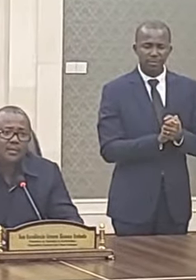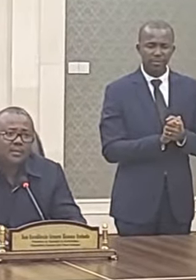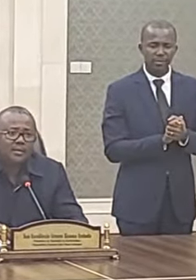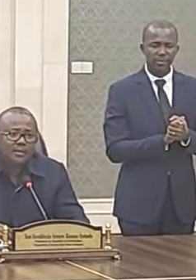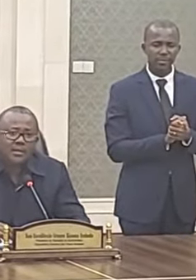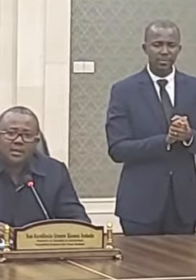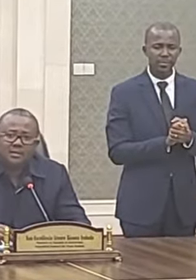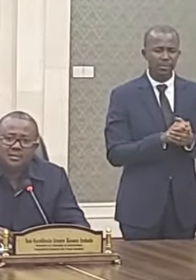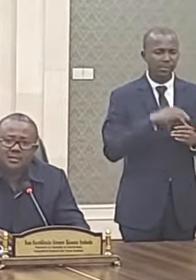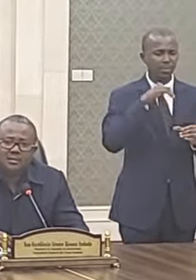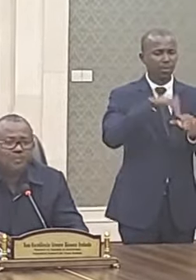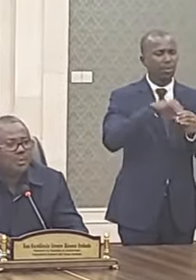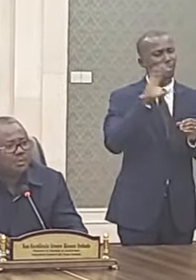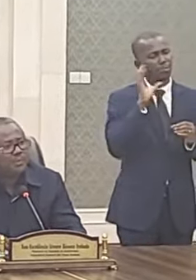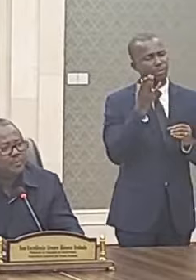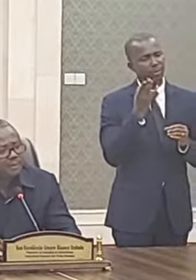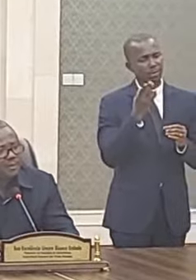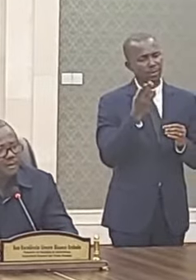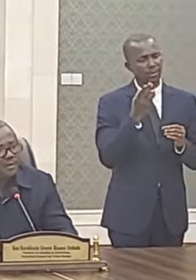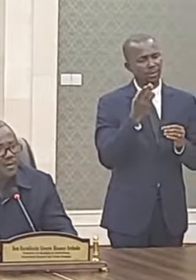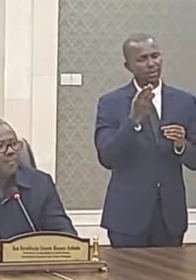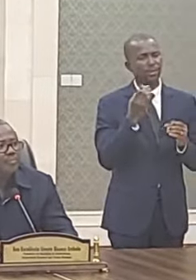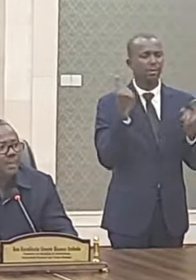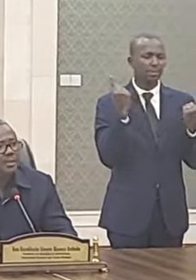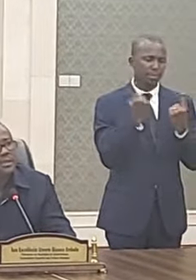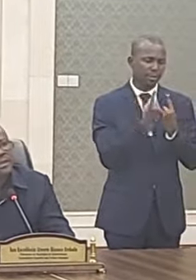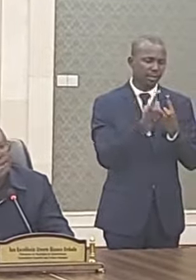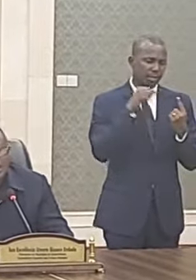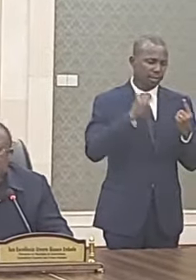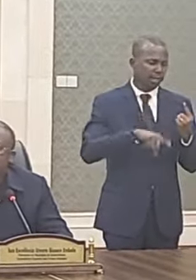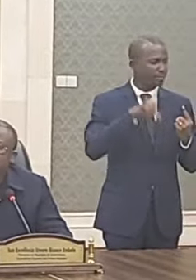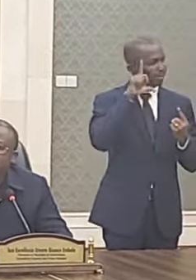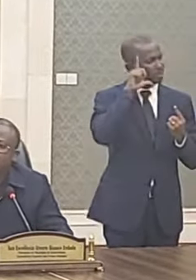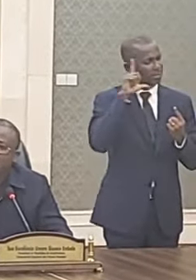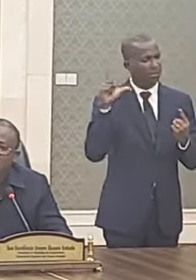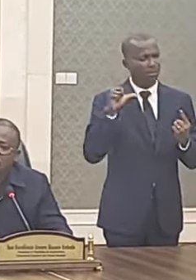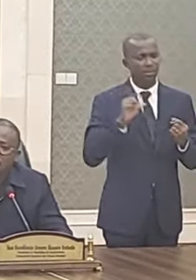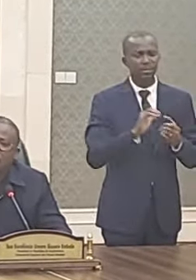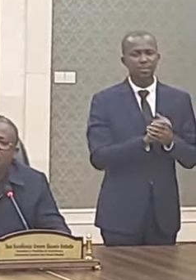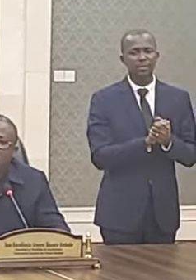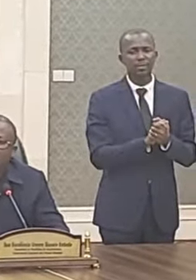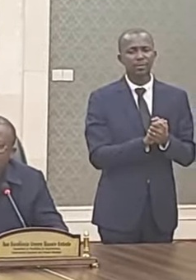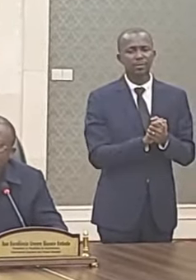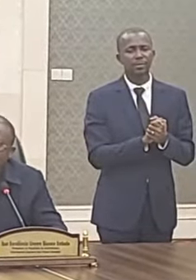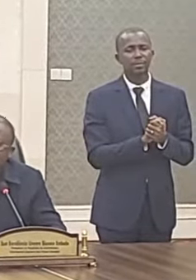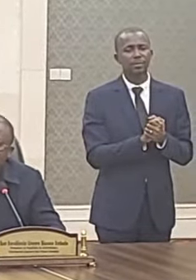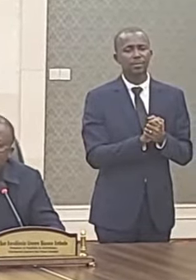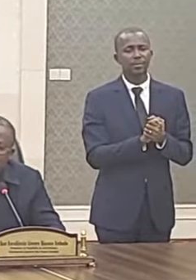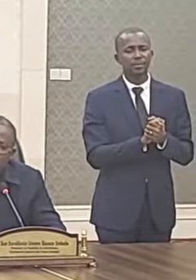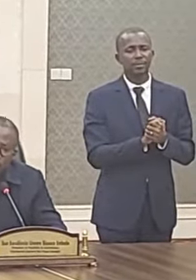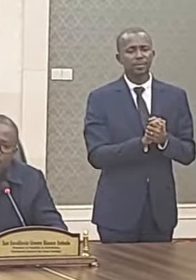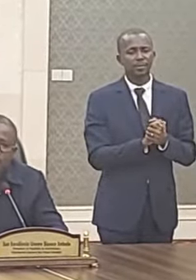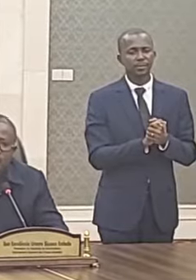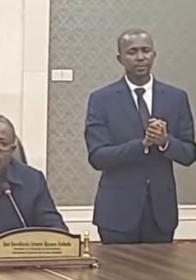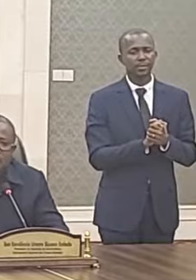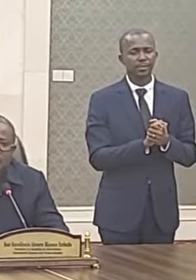que les banques mondiales se parmi les premiers partenaires de la Guinée-Bissau. On fera la question qu'il y a encore